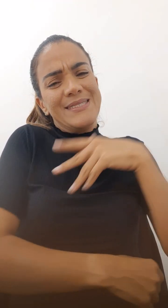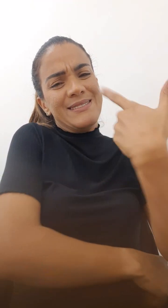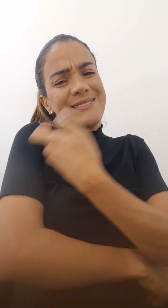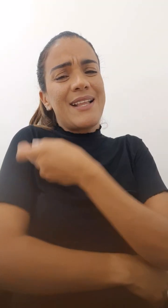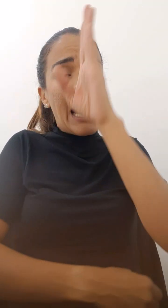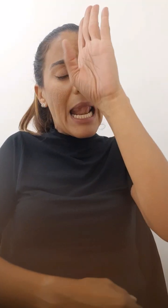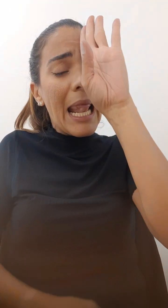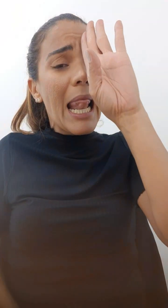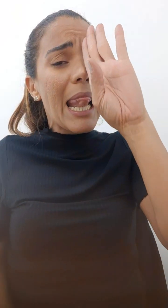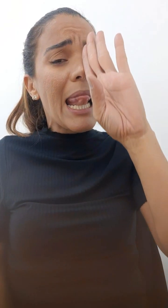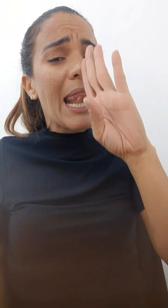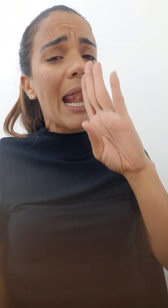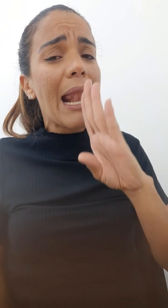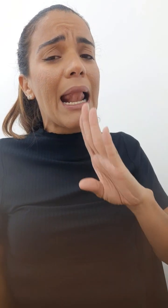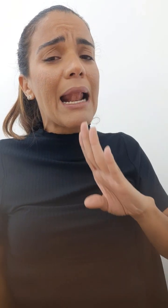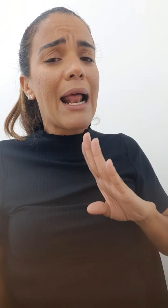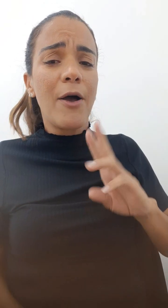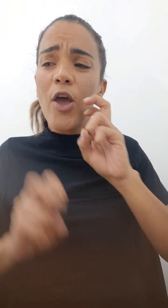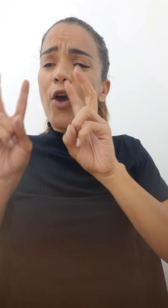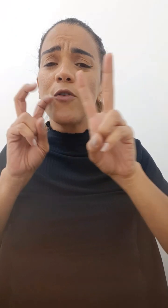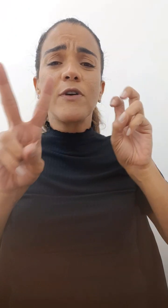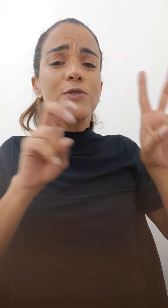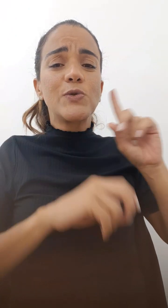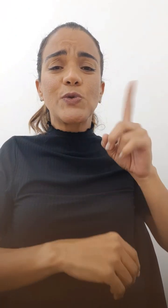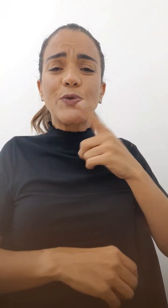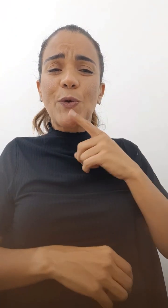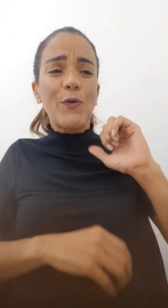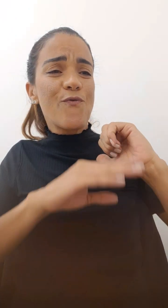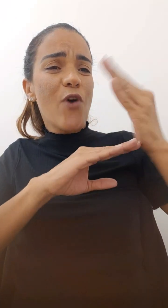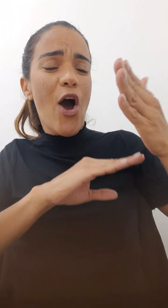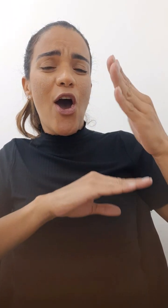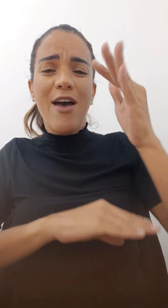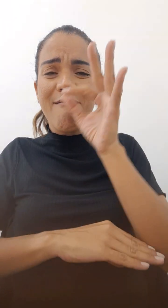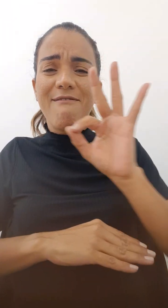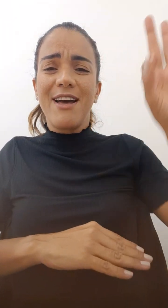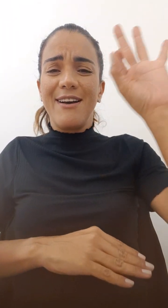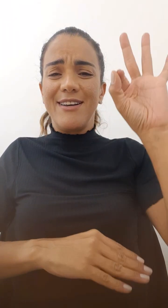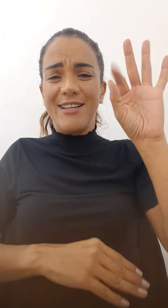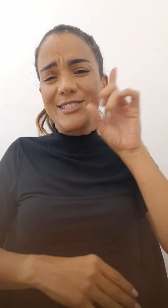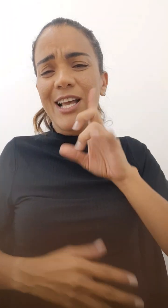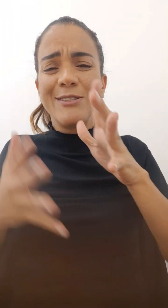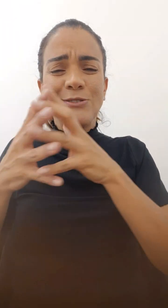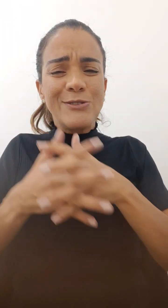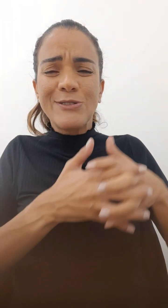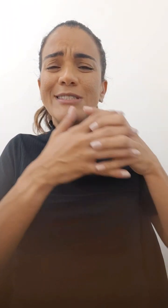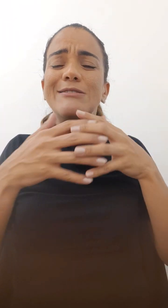que aqui no Brasil a vacina é gratuita. Eu vejo surdos fora, como França, Estados